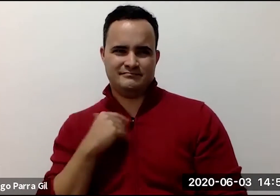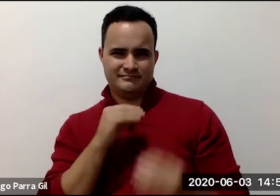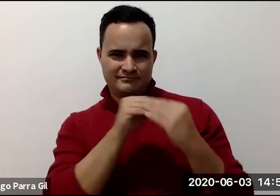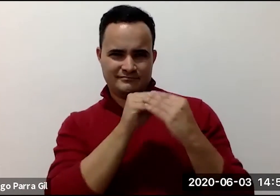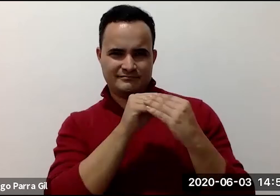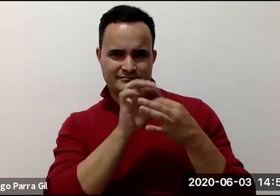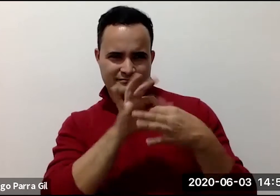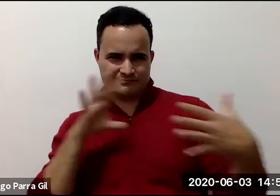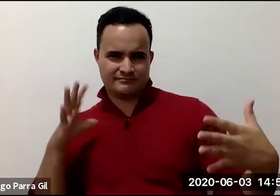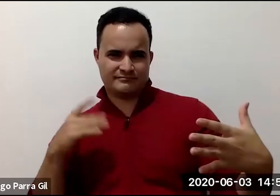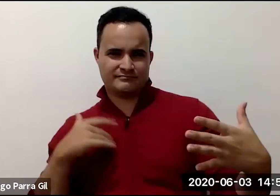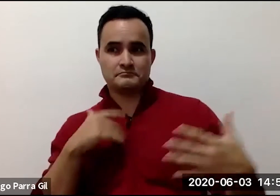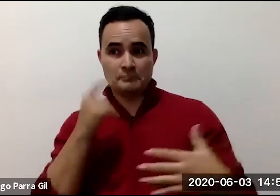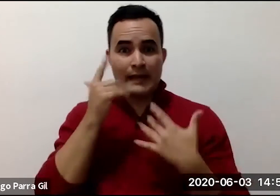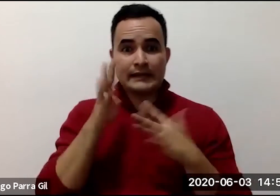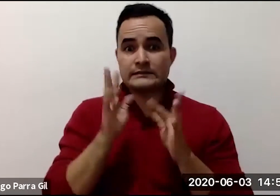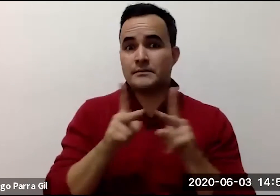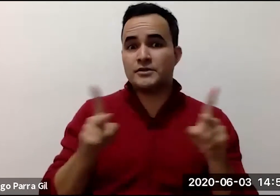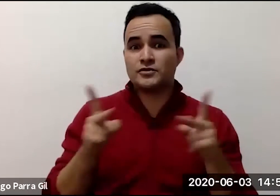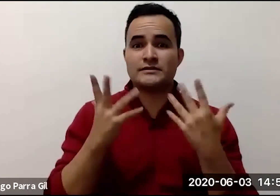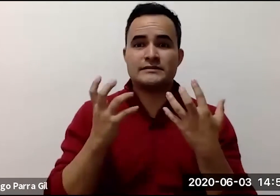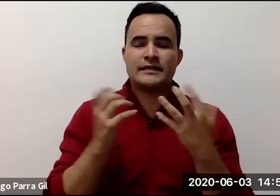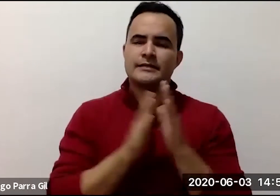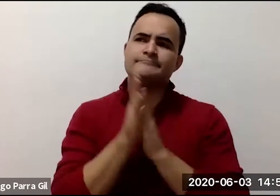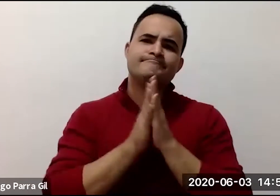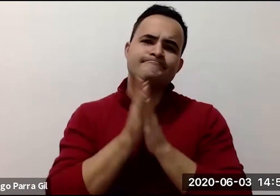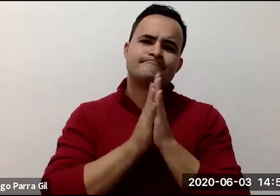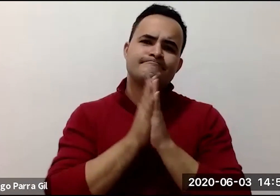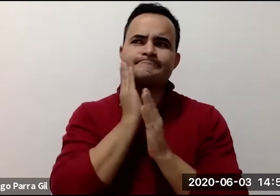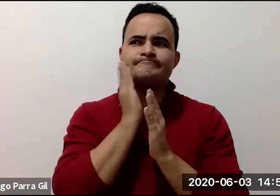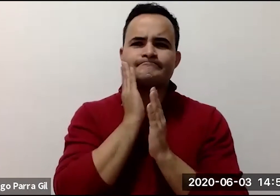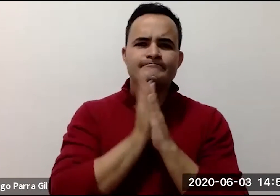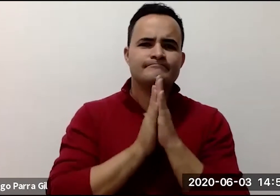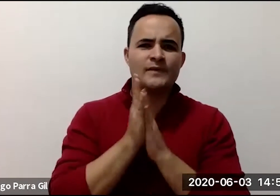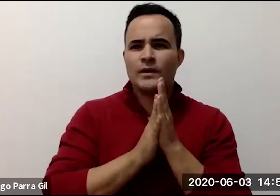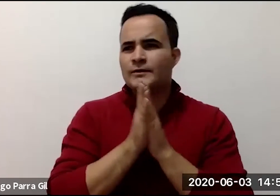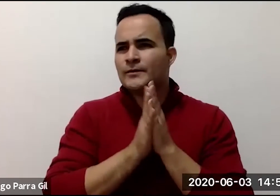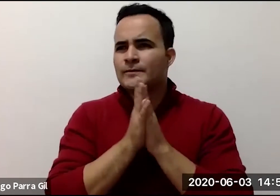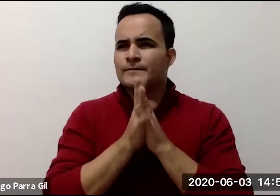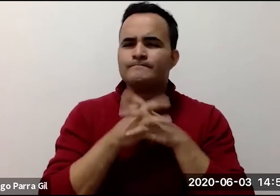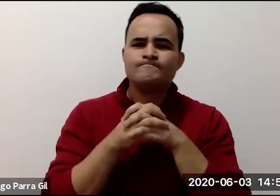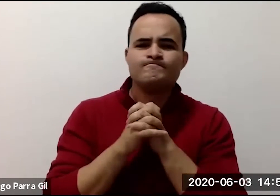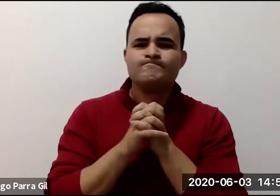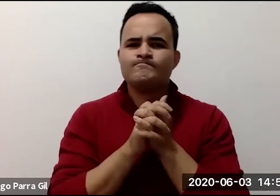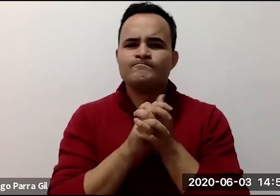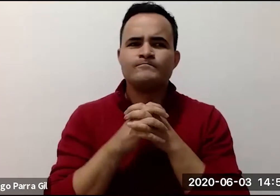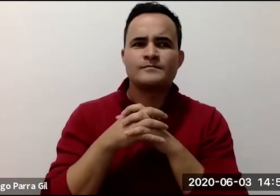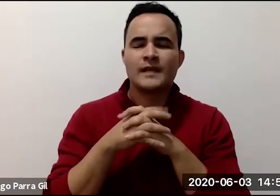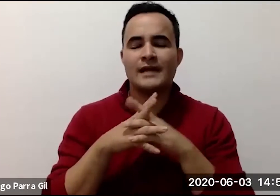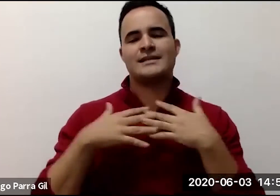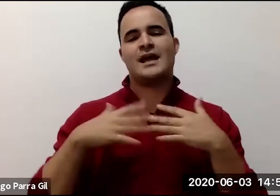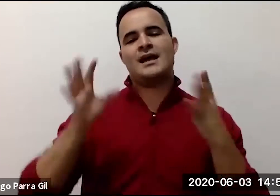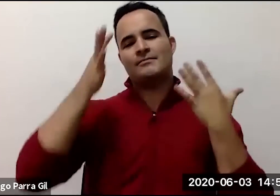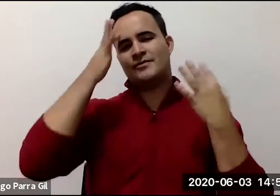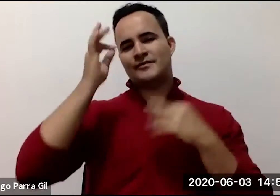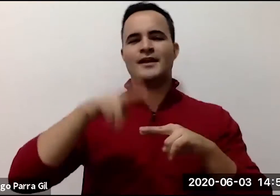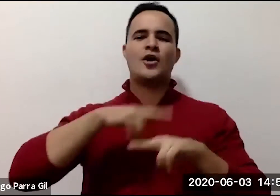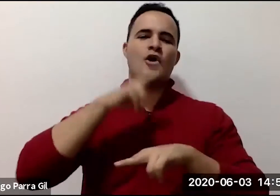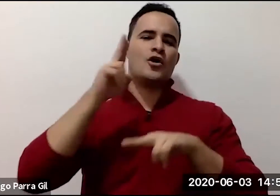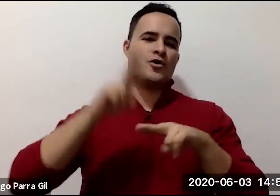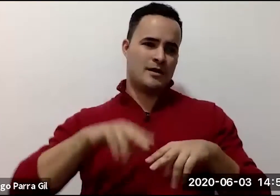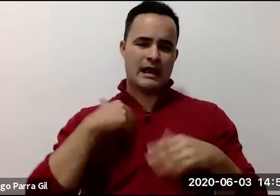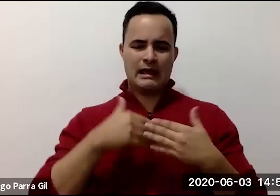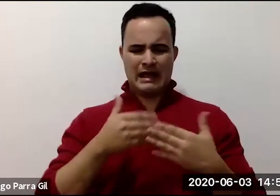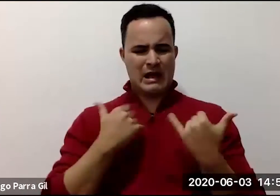pausa y anhelan precisamente esa seguridad que ofrece la normalidad, en este caso